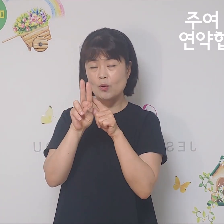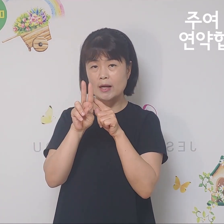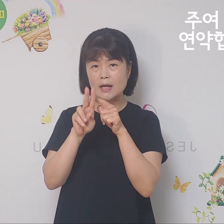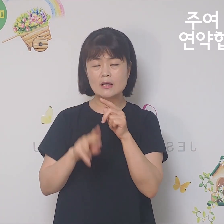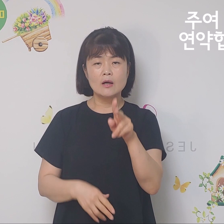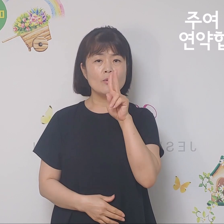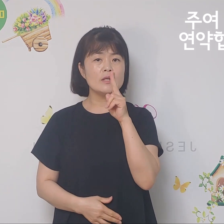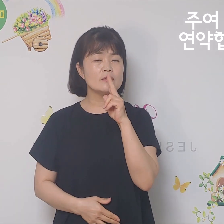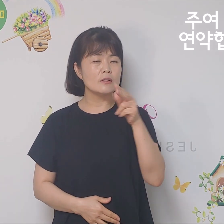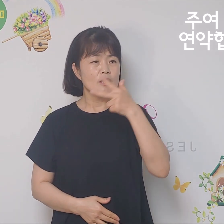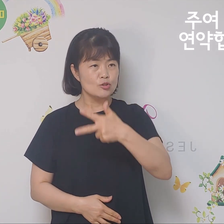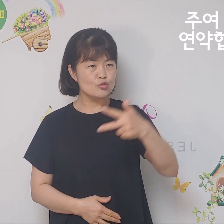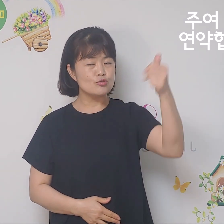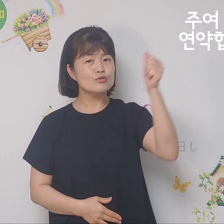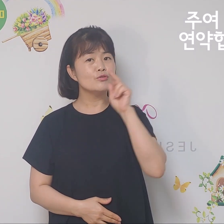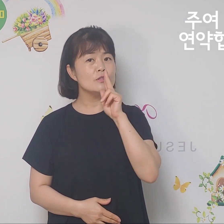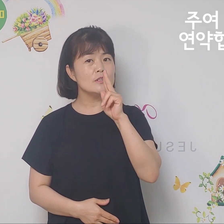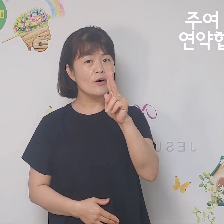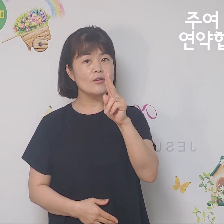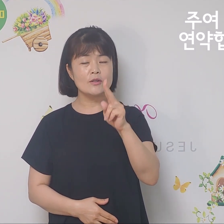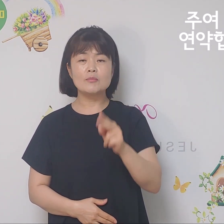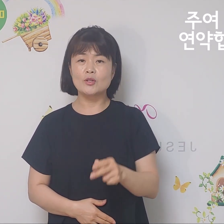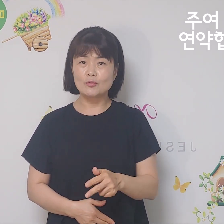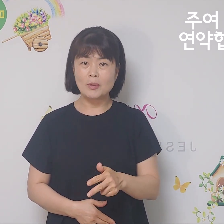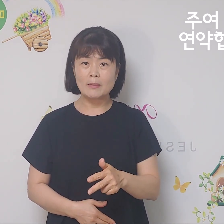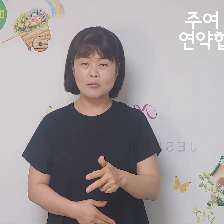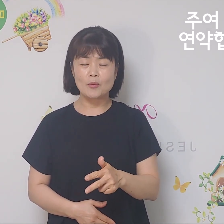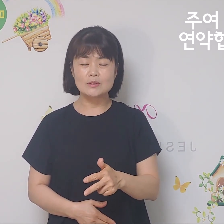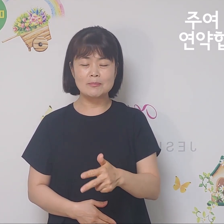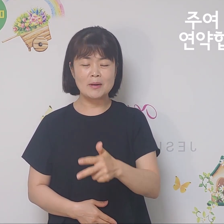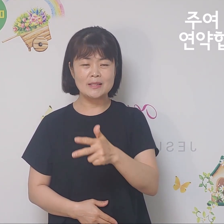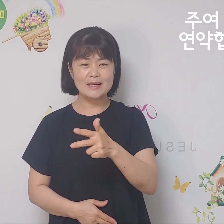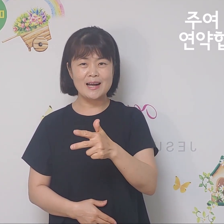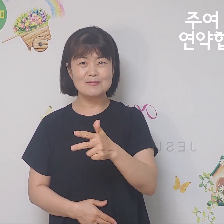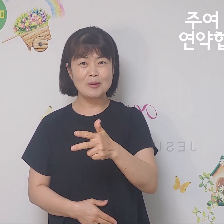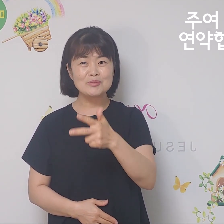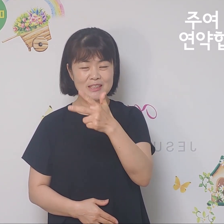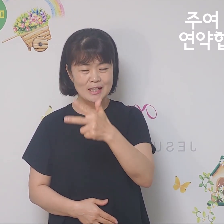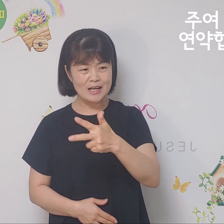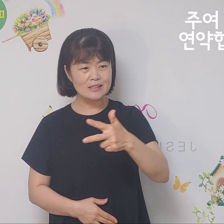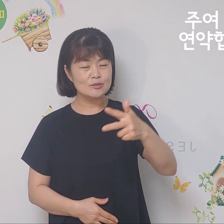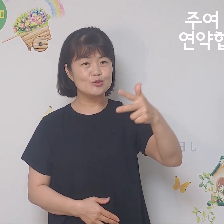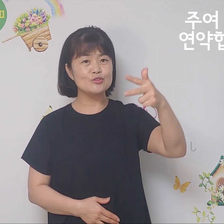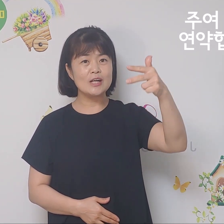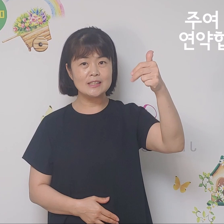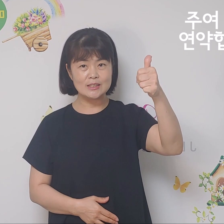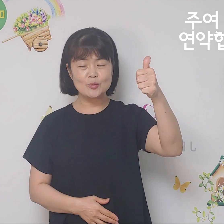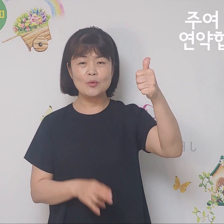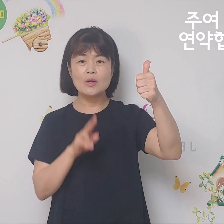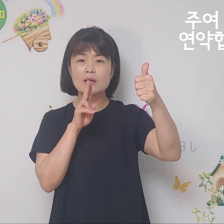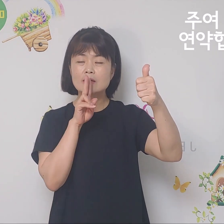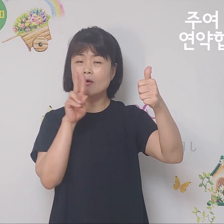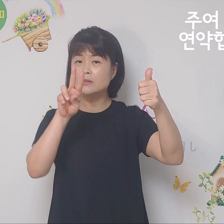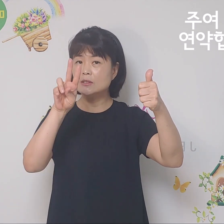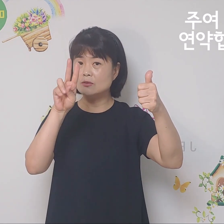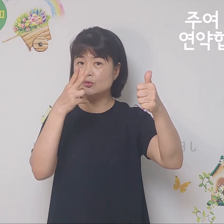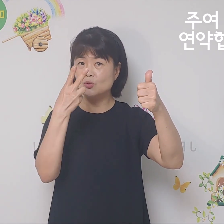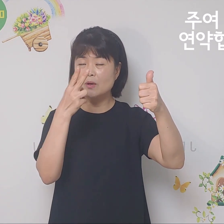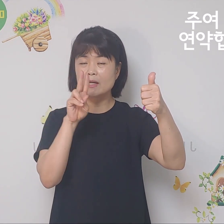손가락. 원래는 주여 이러면 너무 복잡하니까, 바쁘니까 주를 하시고, 여는 두